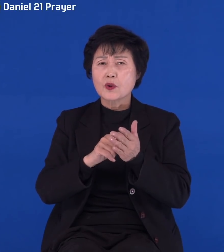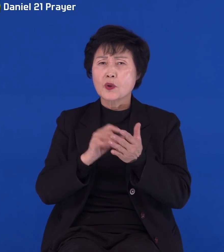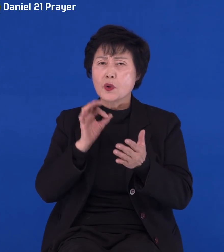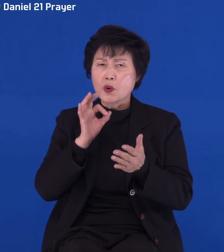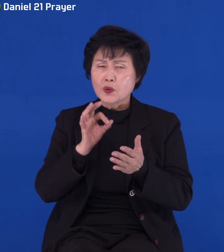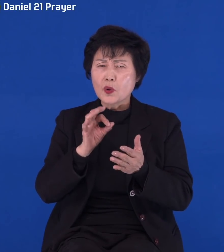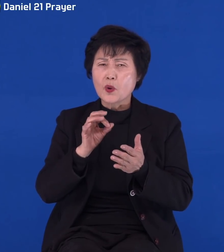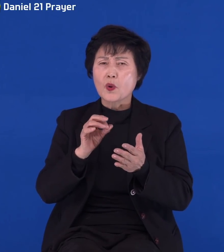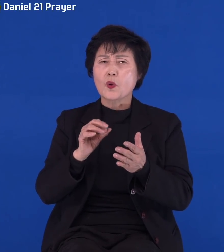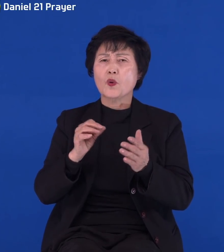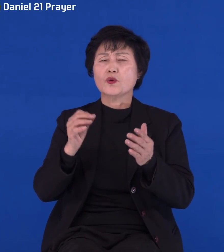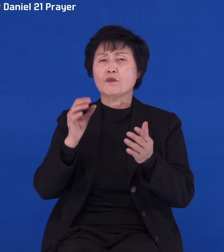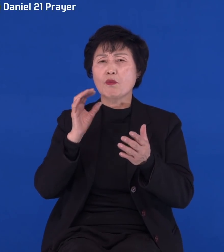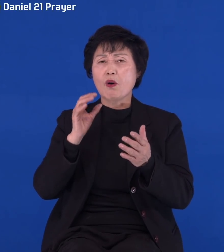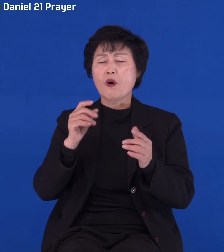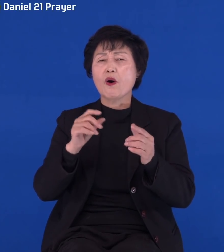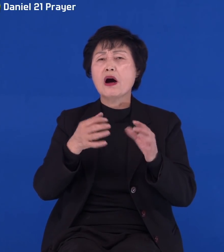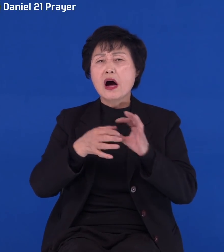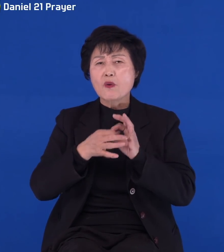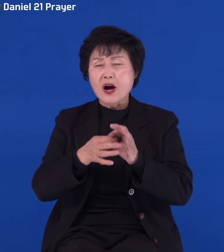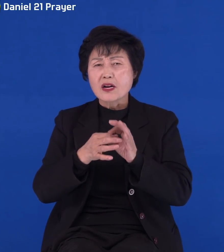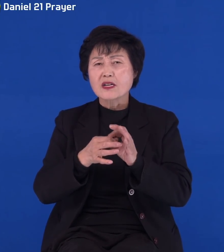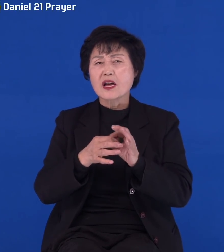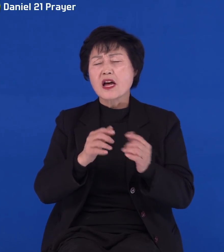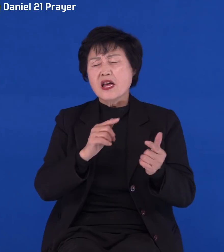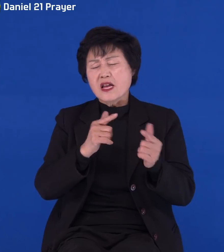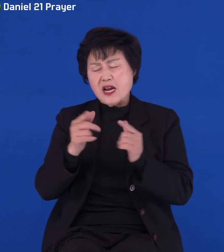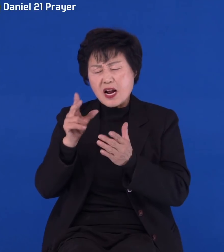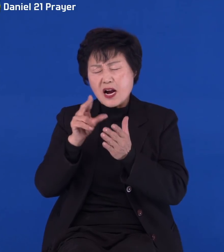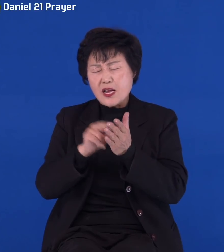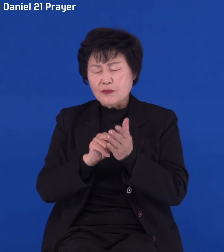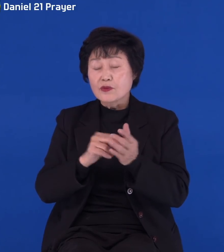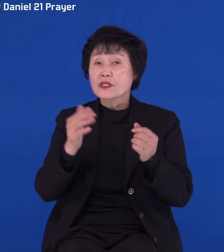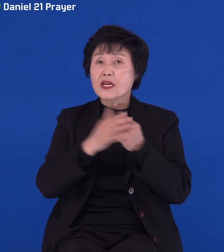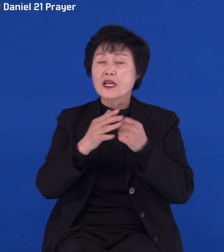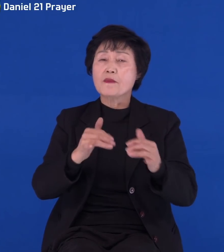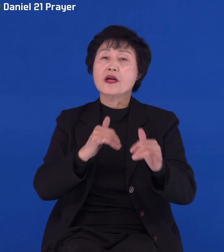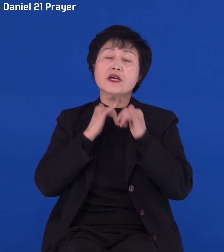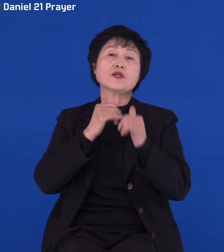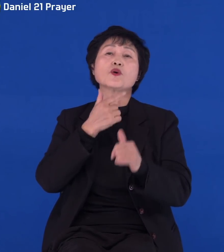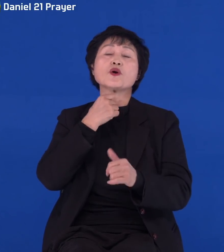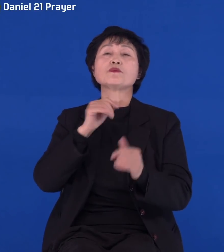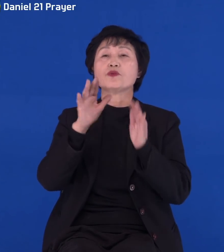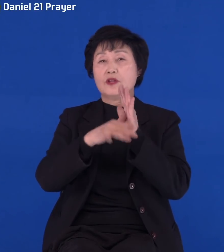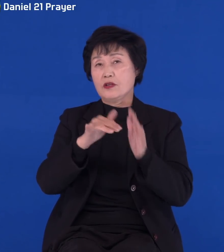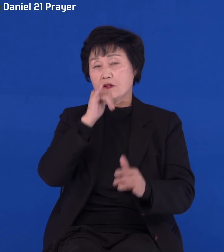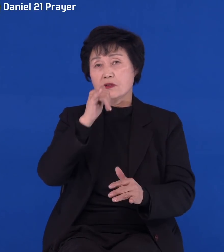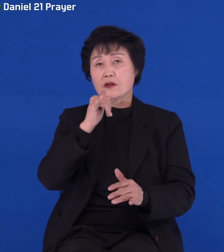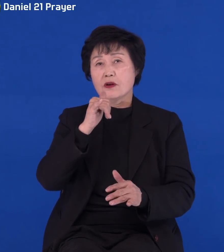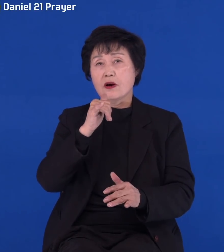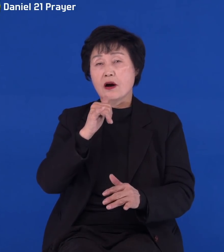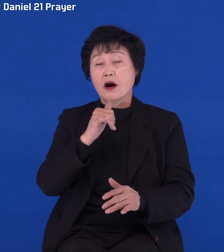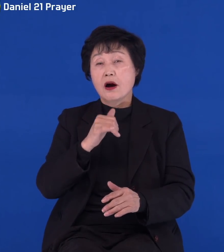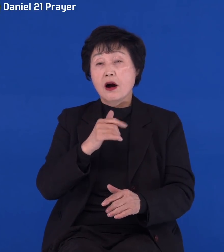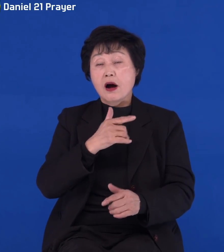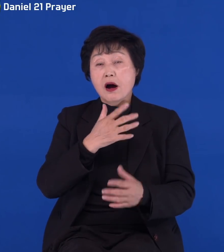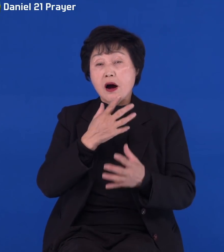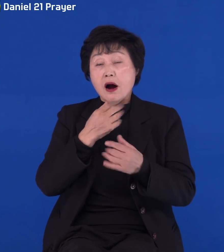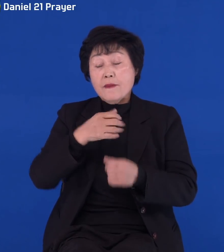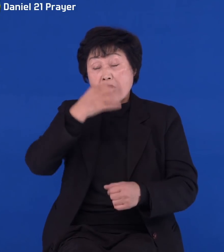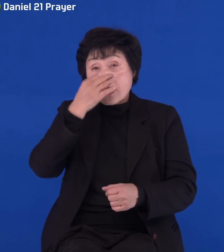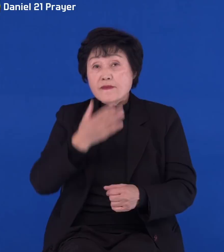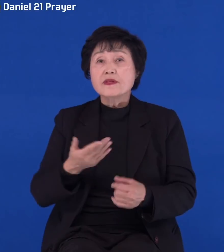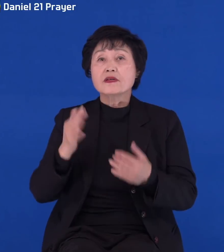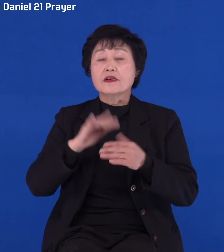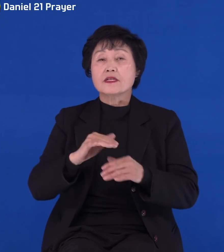문제가 덮쳐올 때가 있었습니다. 오직 힘들었으면 화이트락이라는 밴쿠버 아름다운 바닷가에 폭풍이 칠 때 파도야 네가 나를 쳐라.